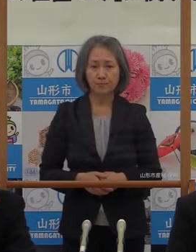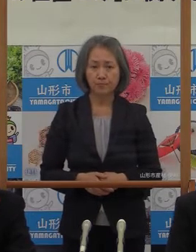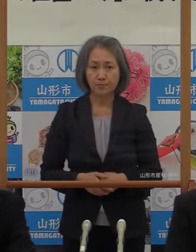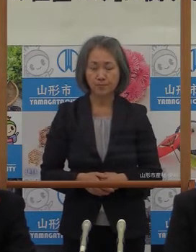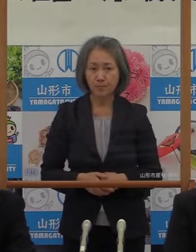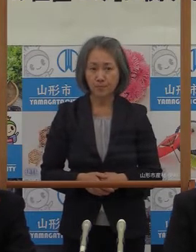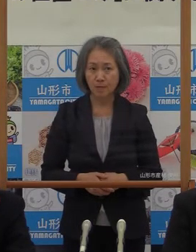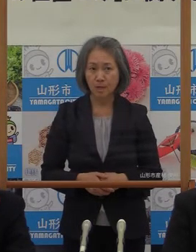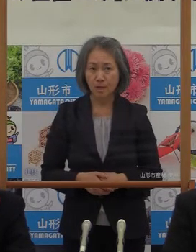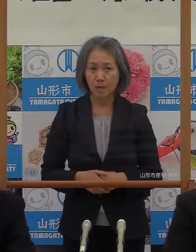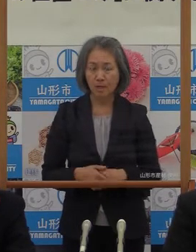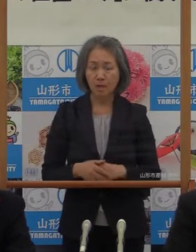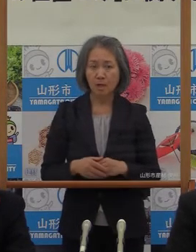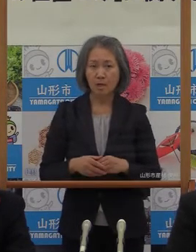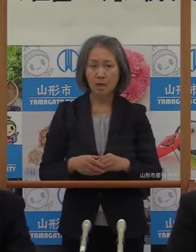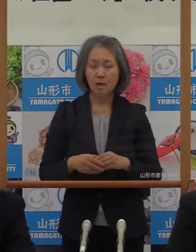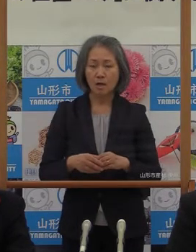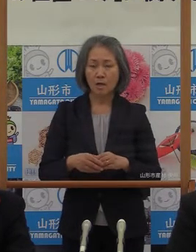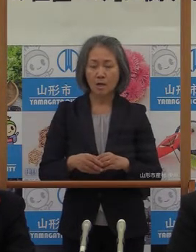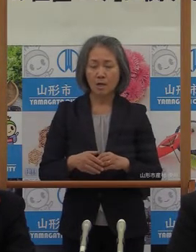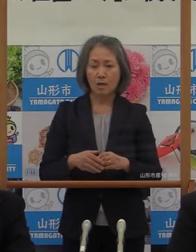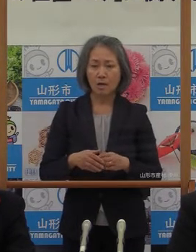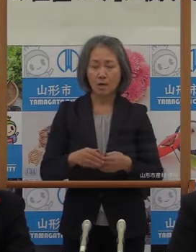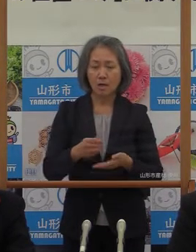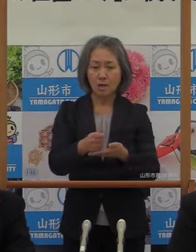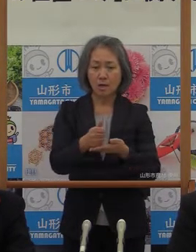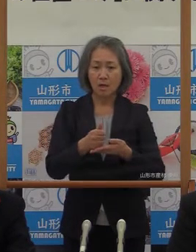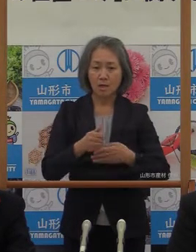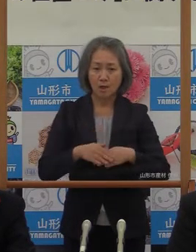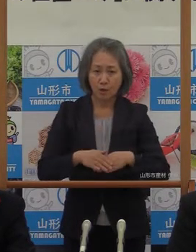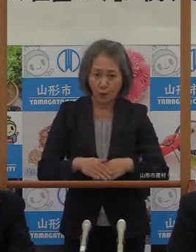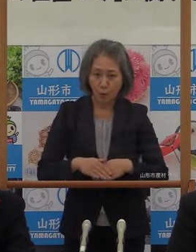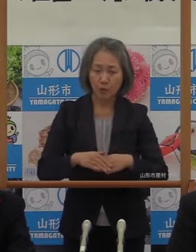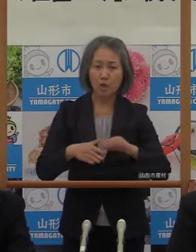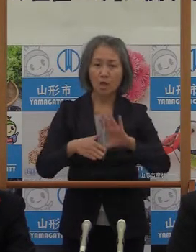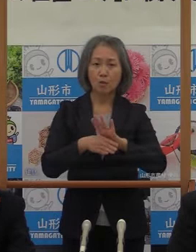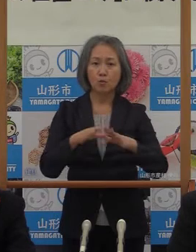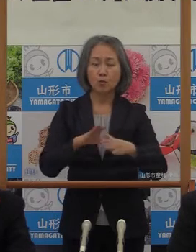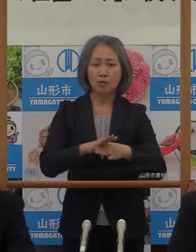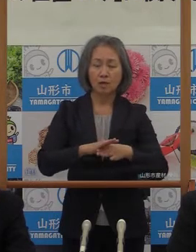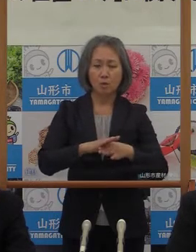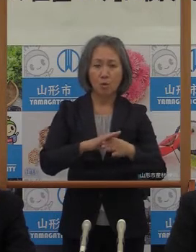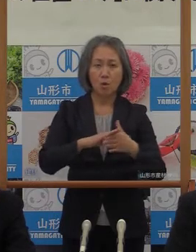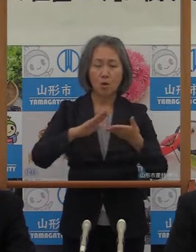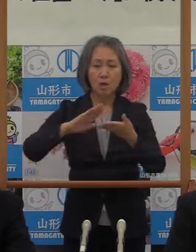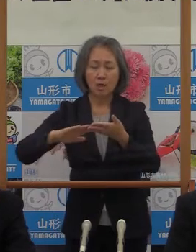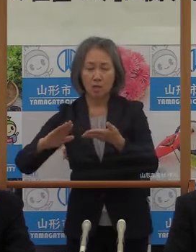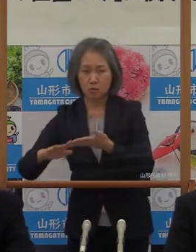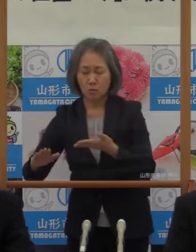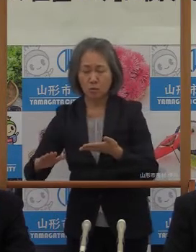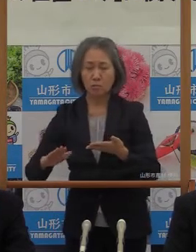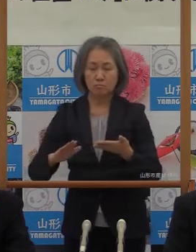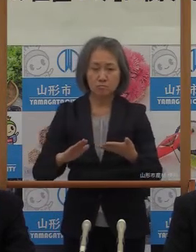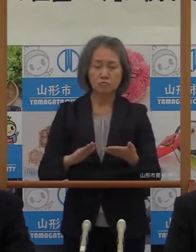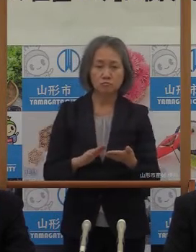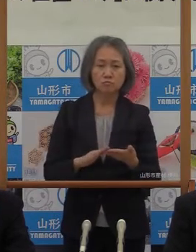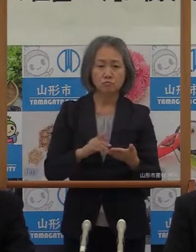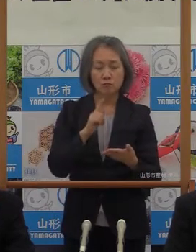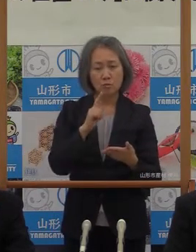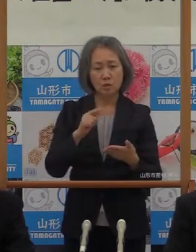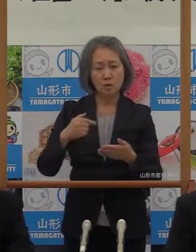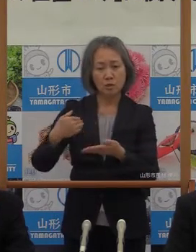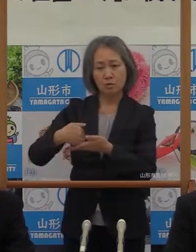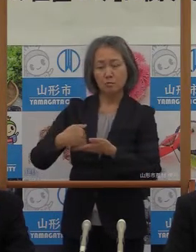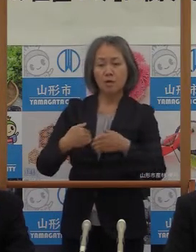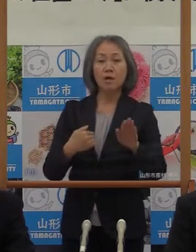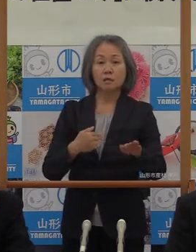料亭文化の継承というようなその保存のコンセプトにあるんですけども、料亭文化を生かすとなるとやはりその飲食という